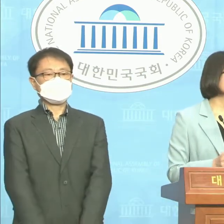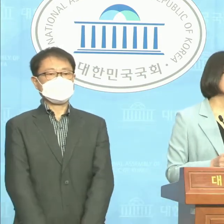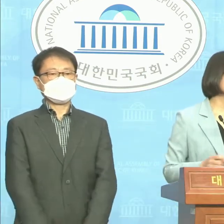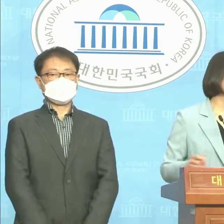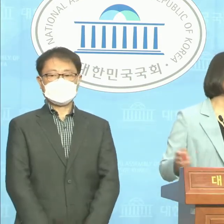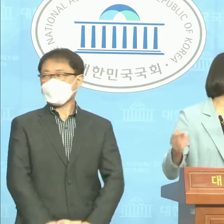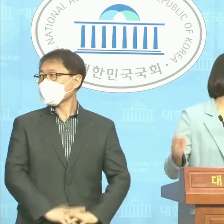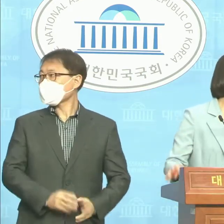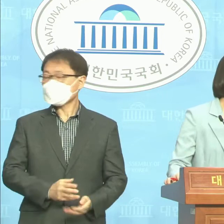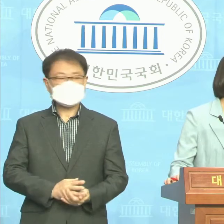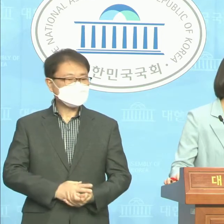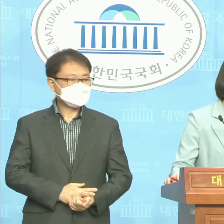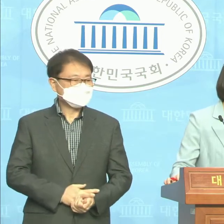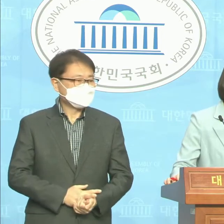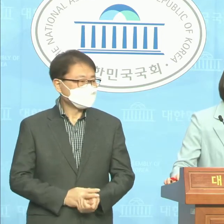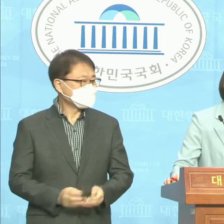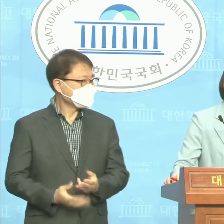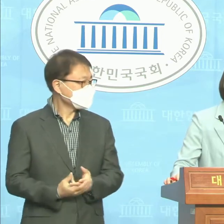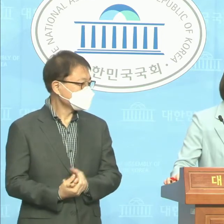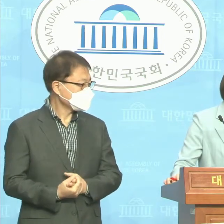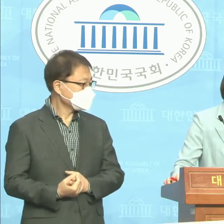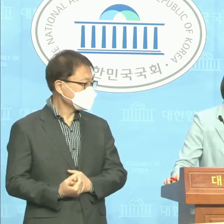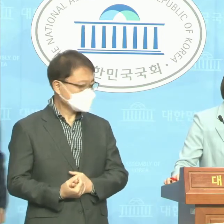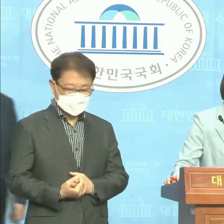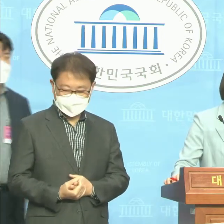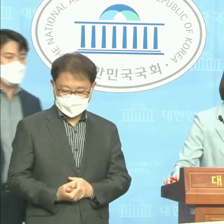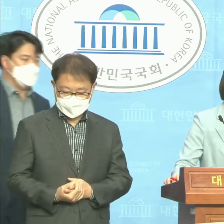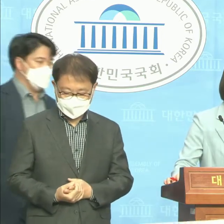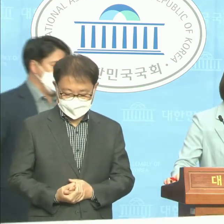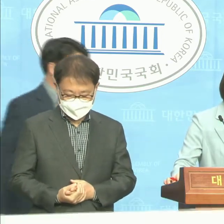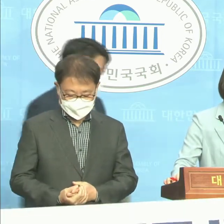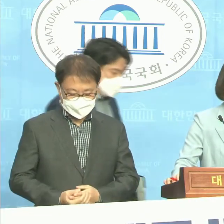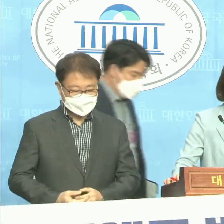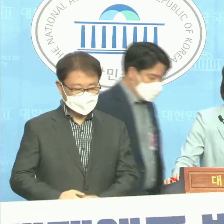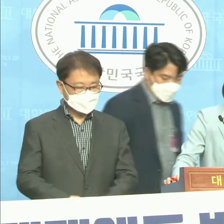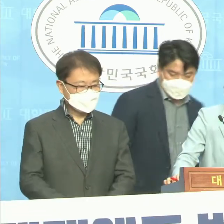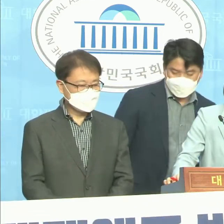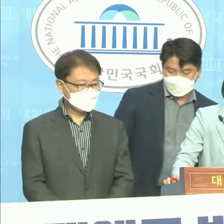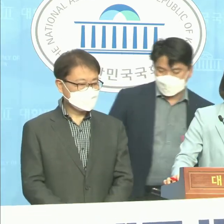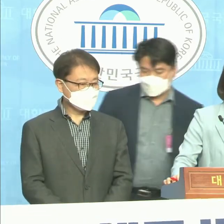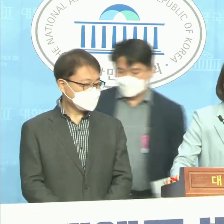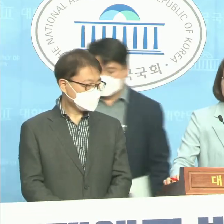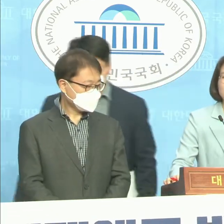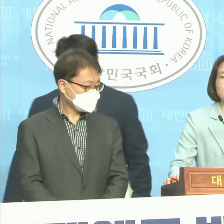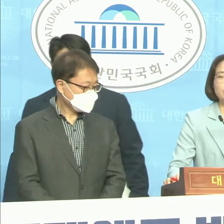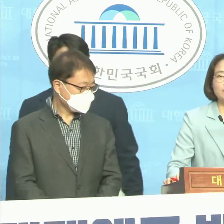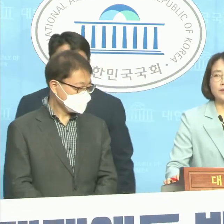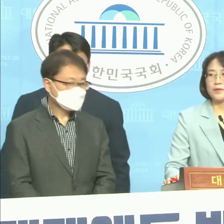저 위에 올라 오셔 가지고 들어도 될 것 같아요 예 2 올라 오시오